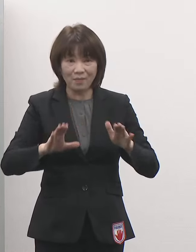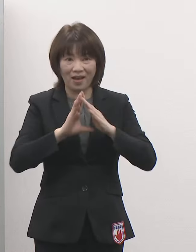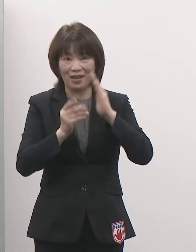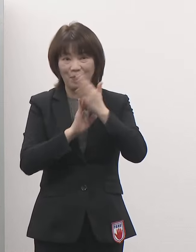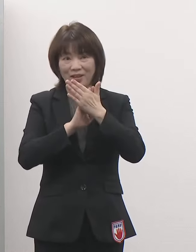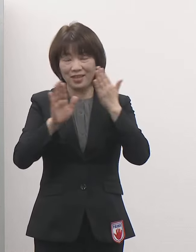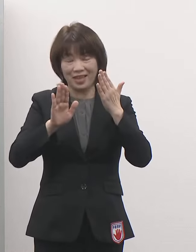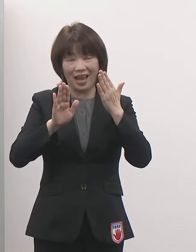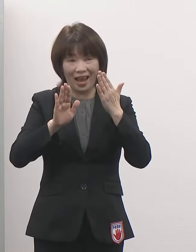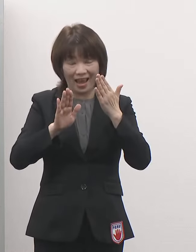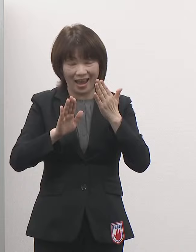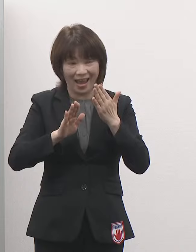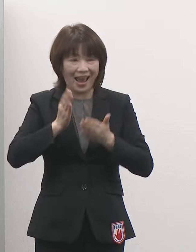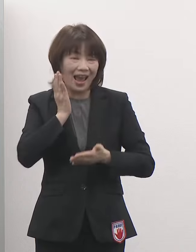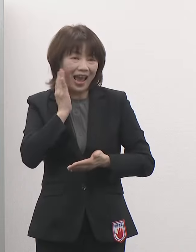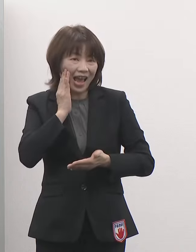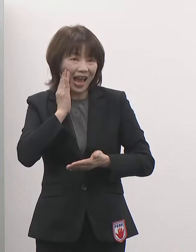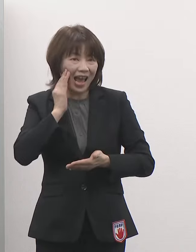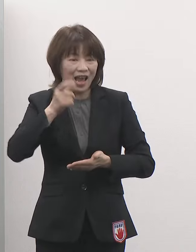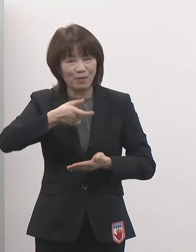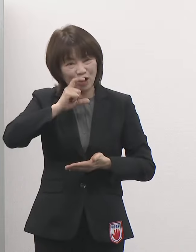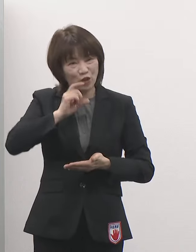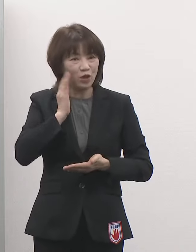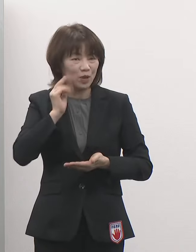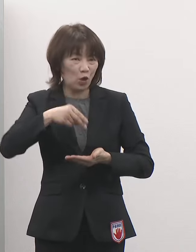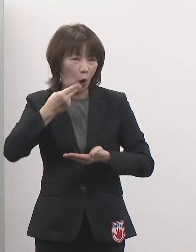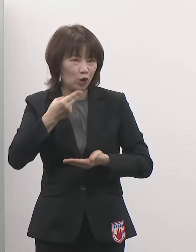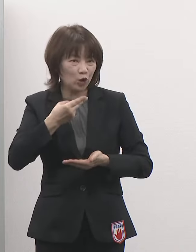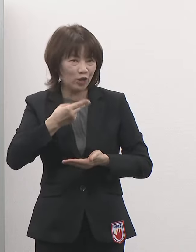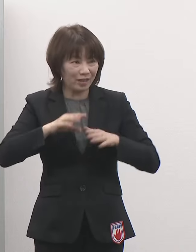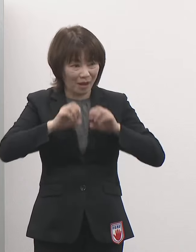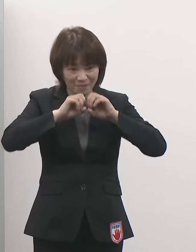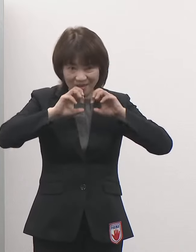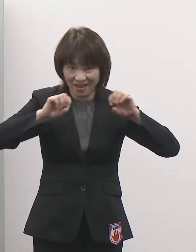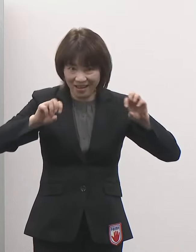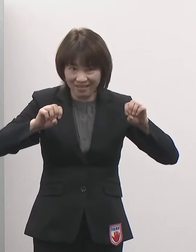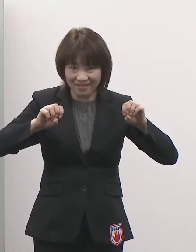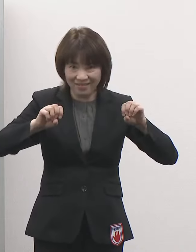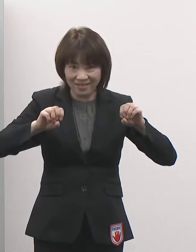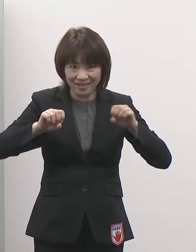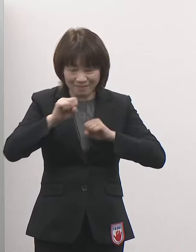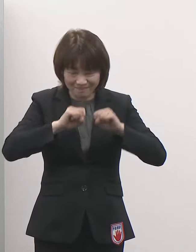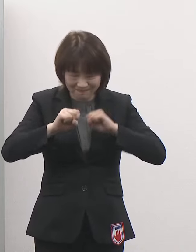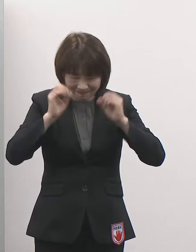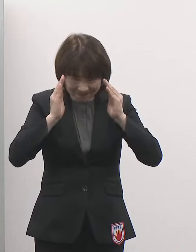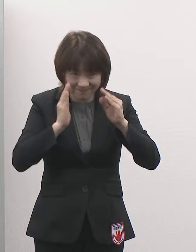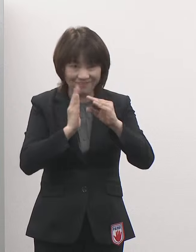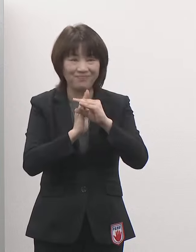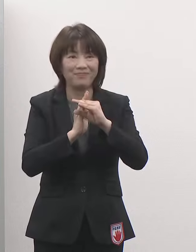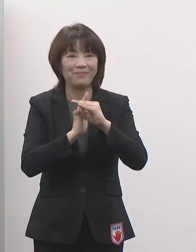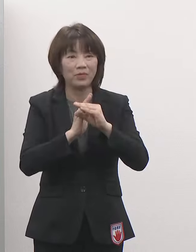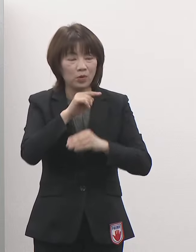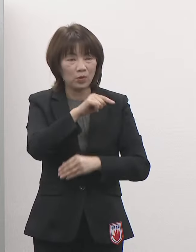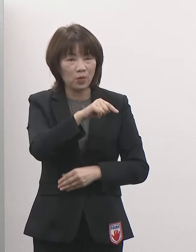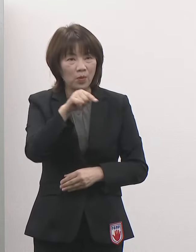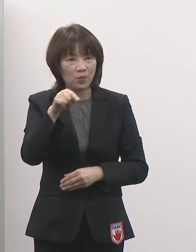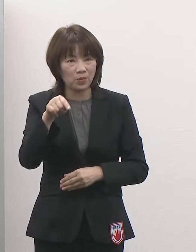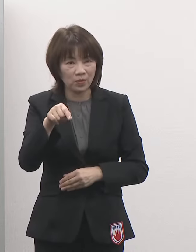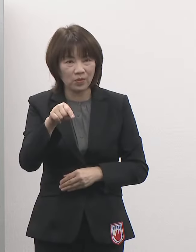美食でいろいろ売り出していこうという取り組みを進めておりますが、そういう中で